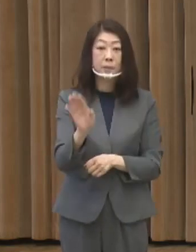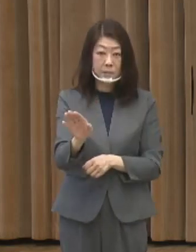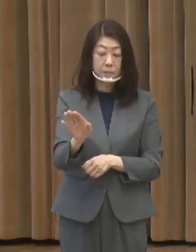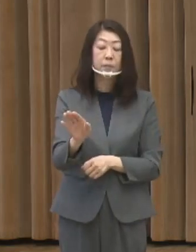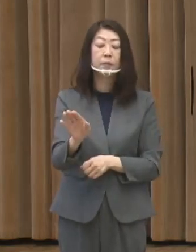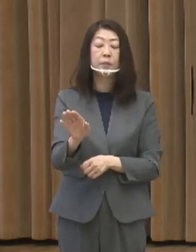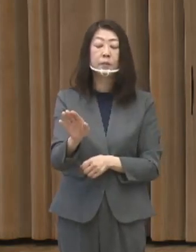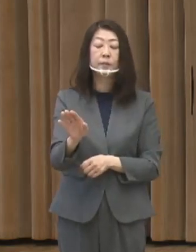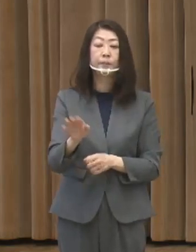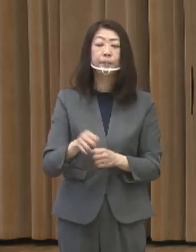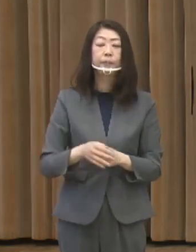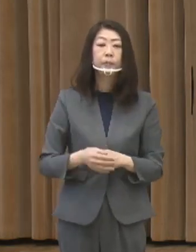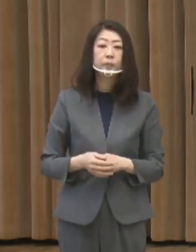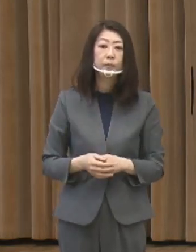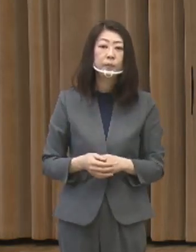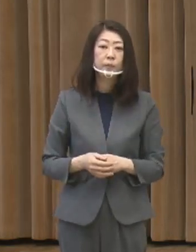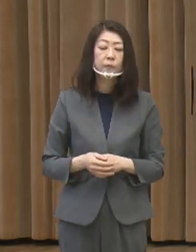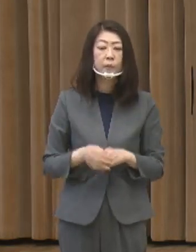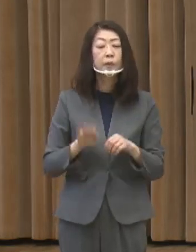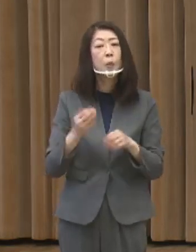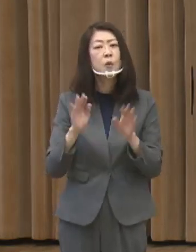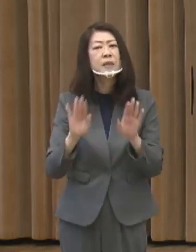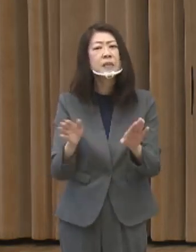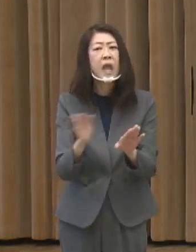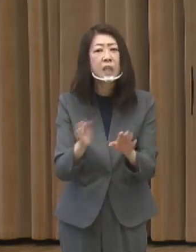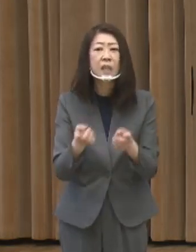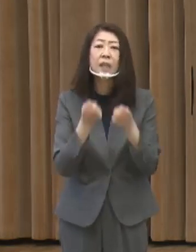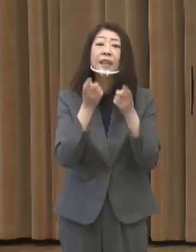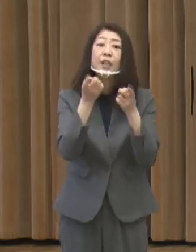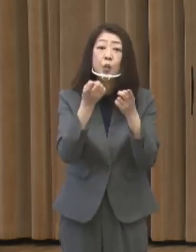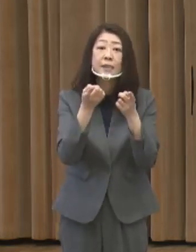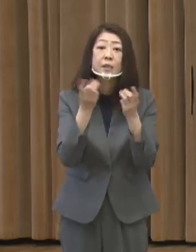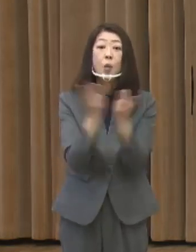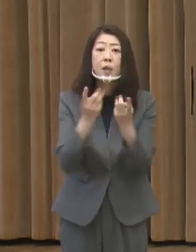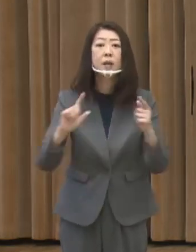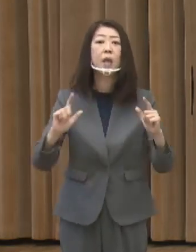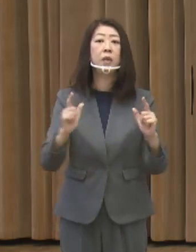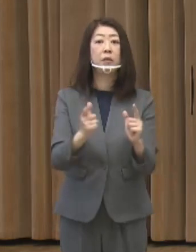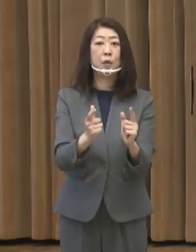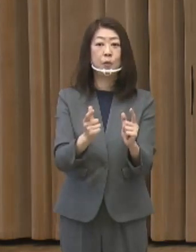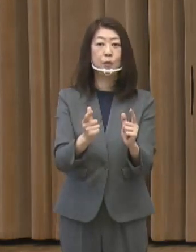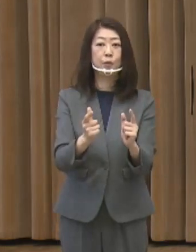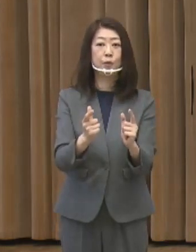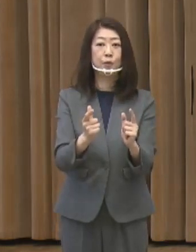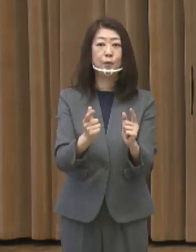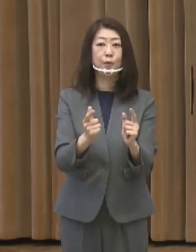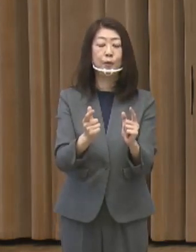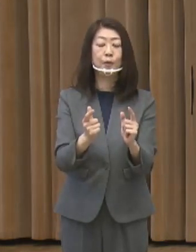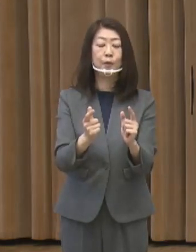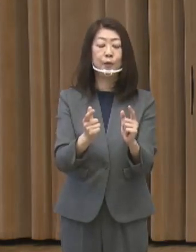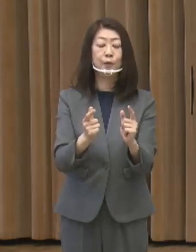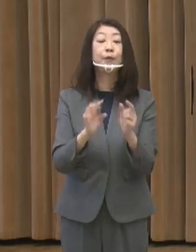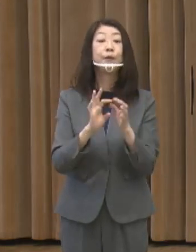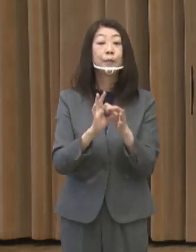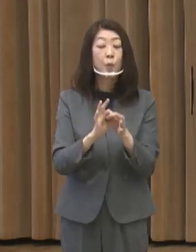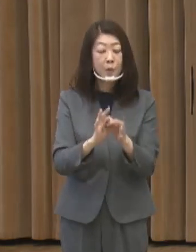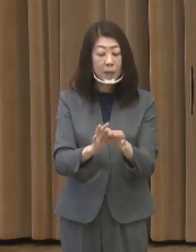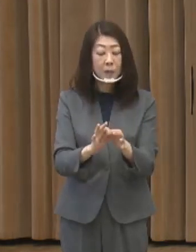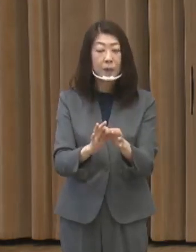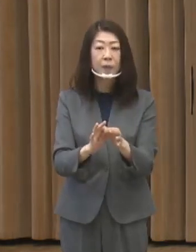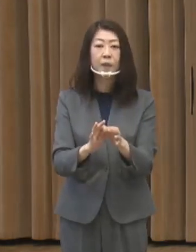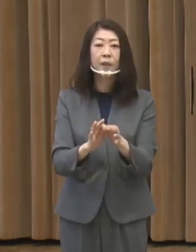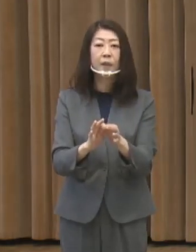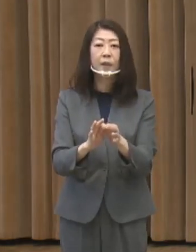ていただいておりますが、ちょっと最近イノシシがそもそも少なくなってきているといったこともありまして、同